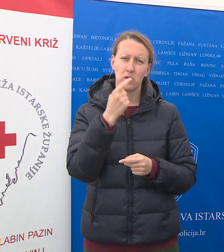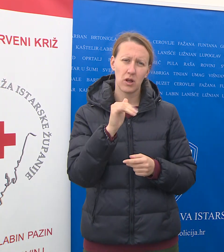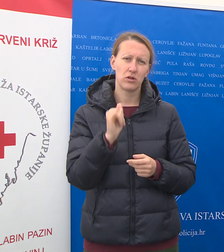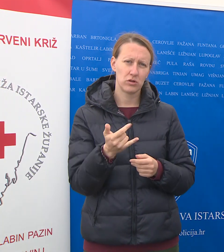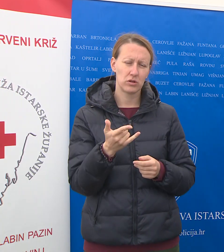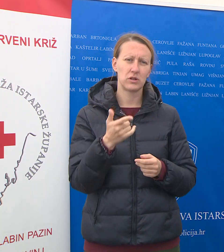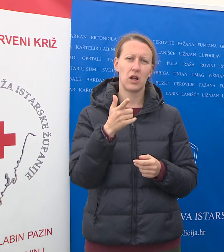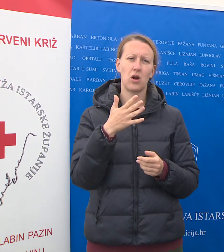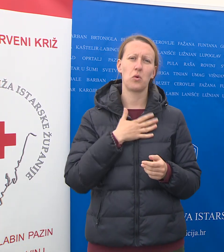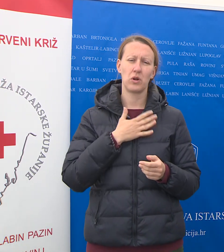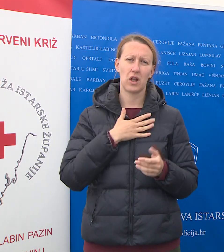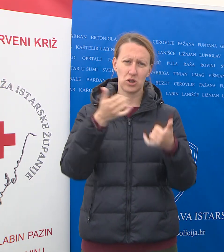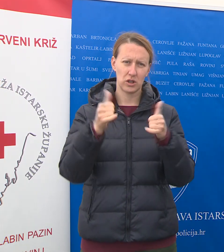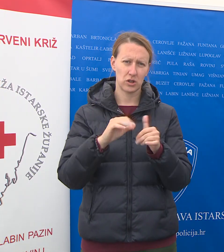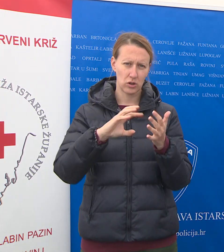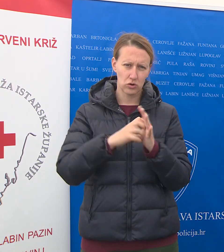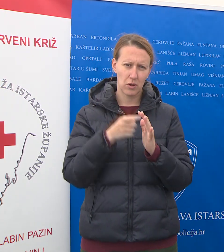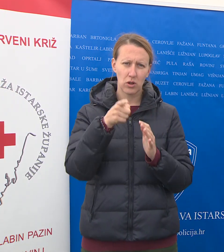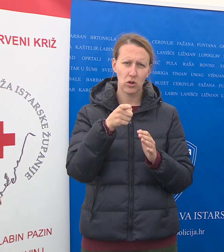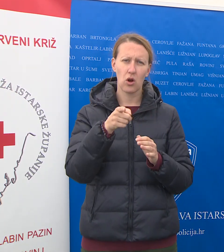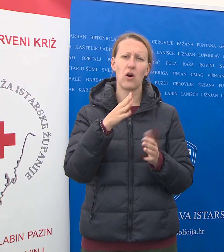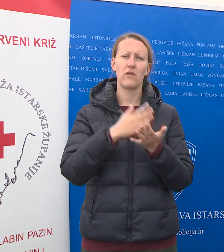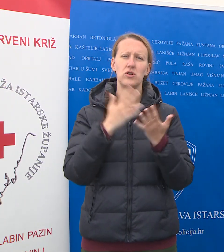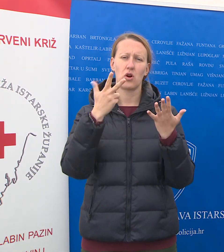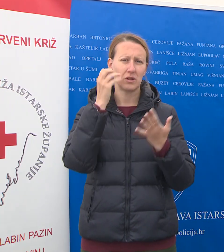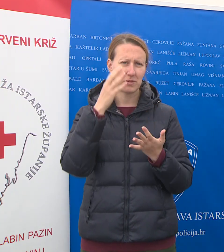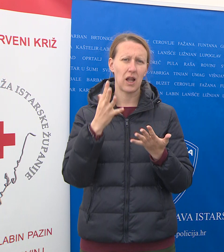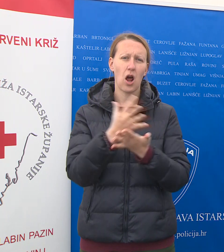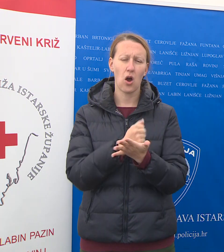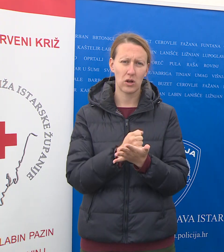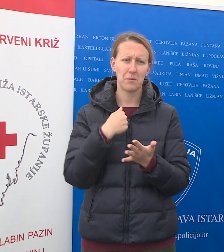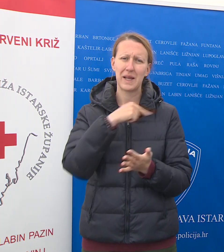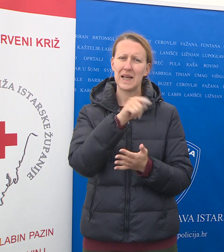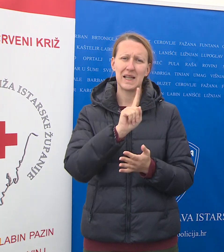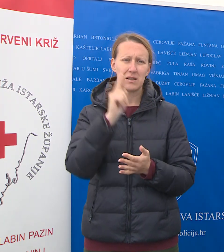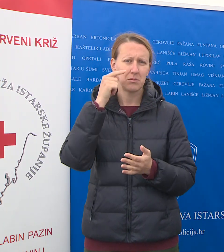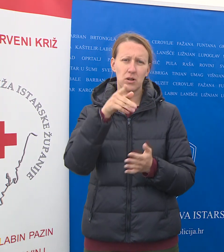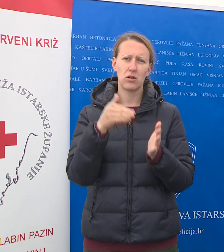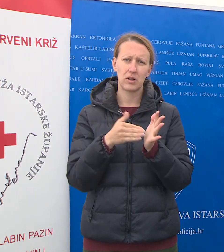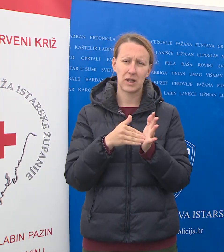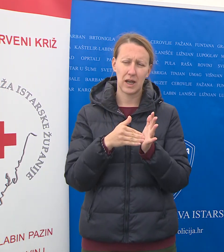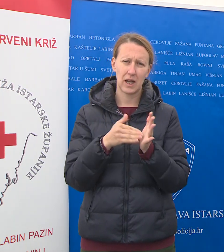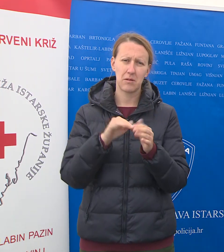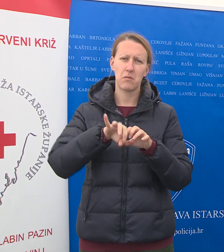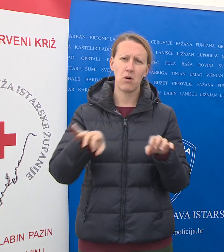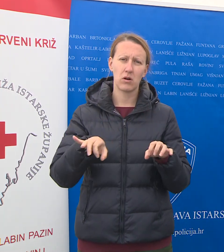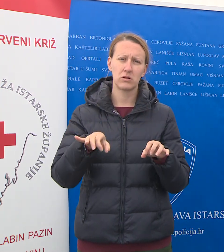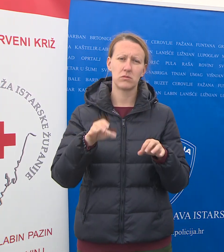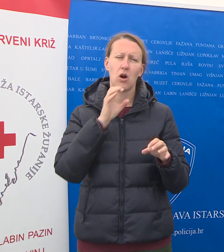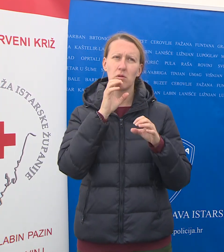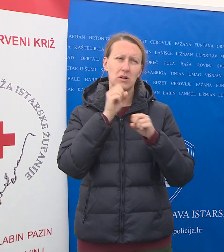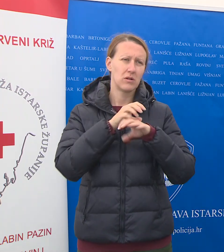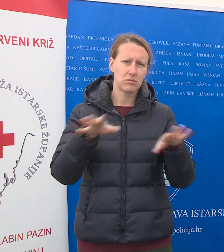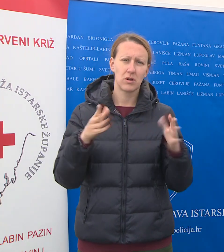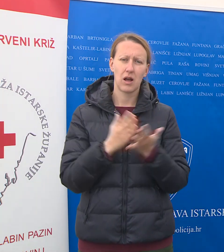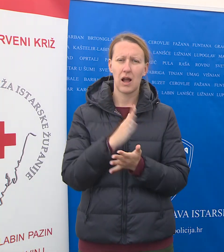da evo, u našoj Istarskoj županiji tu metodu već 8 dana upotrebljavamo. Mi nismo smatrali da to treba posebno iskomunicirati,